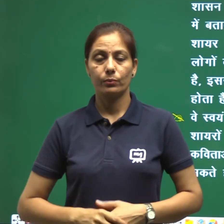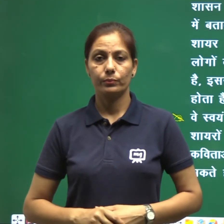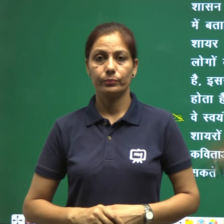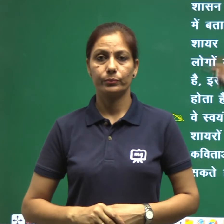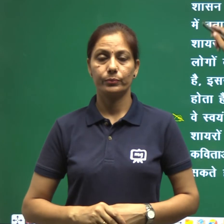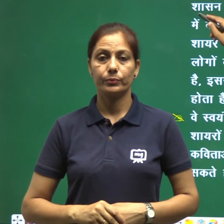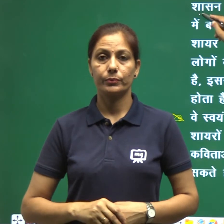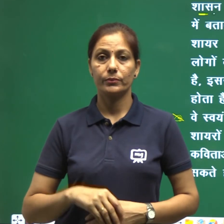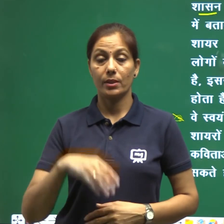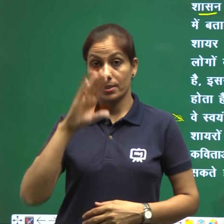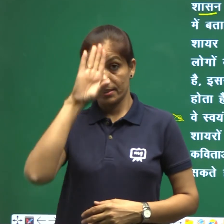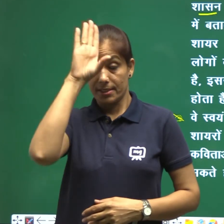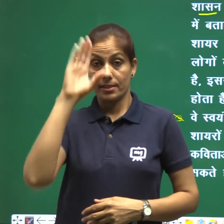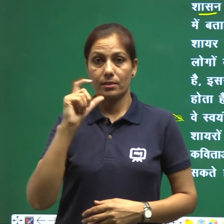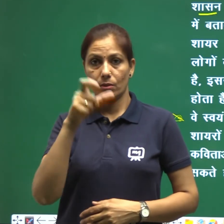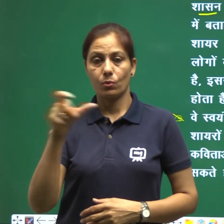शासन के